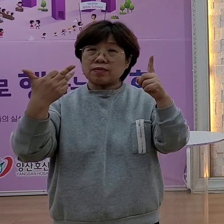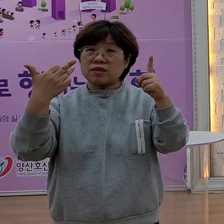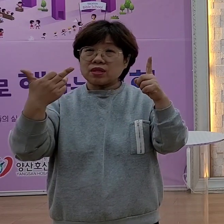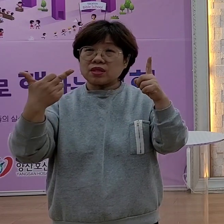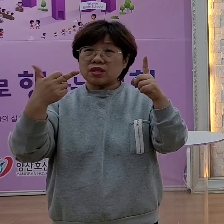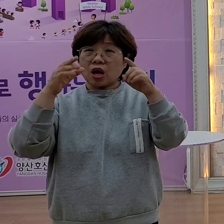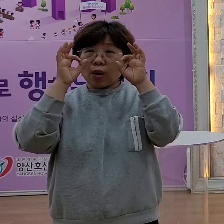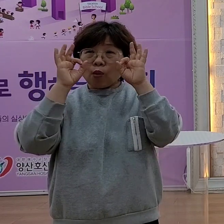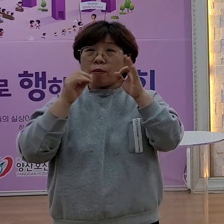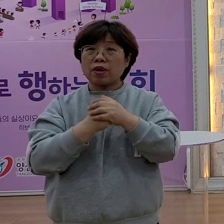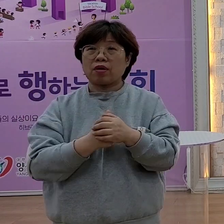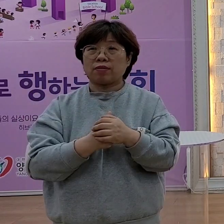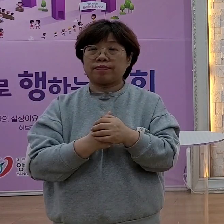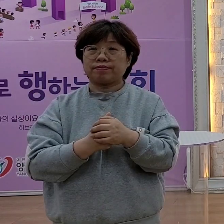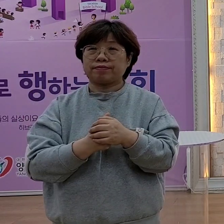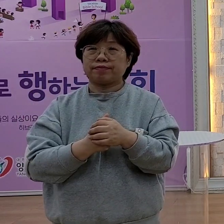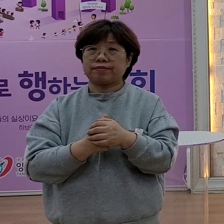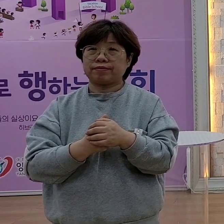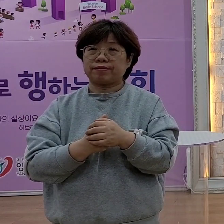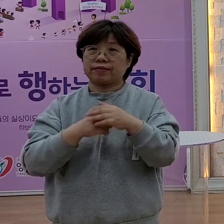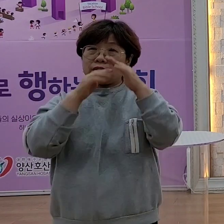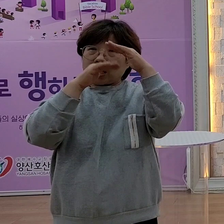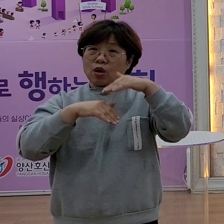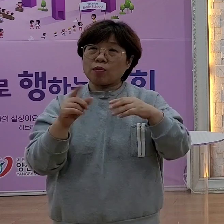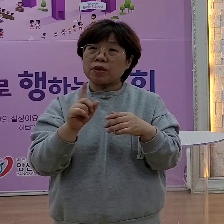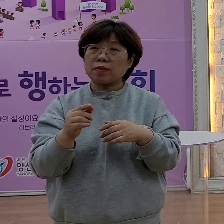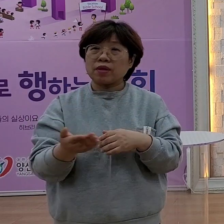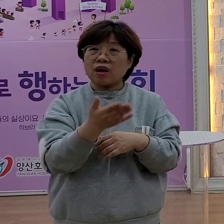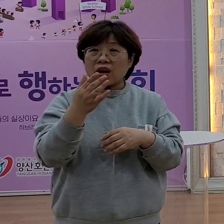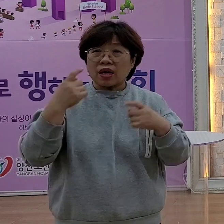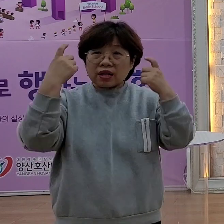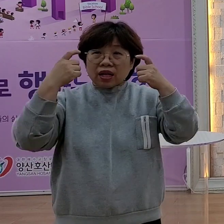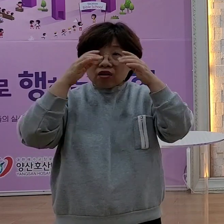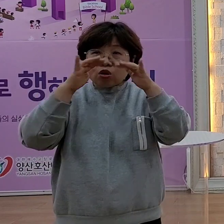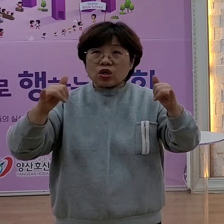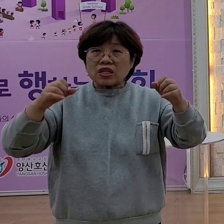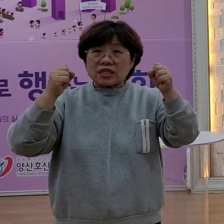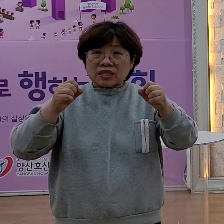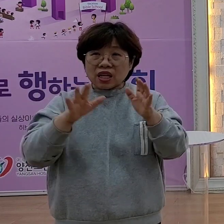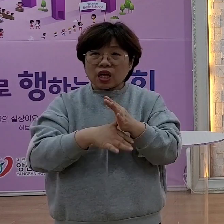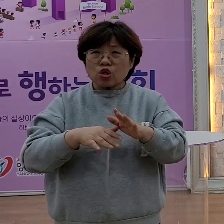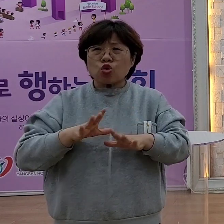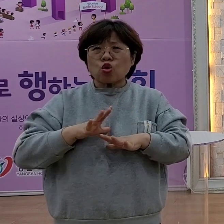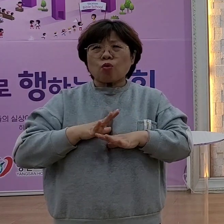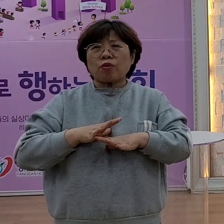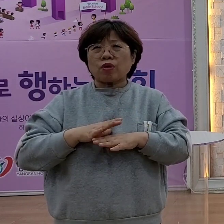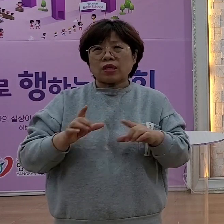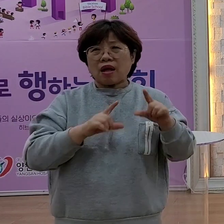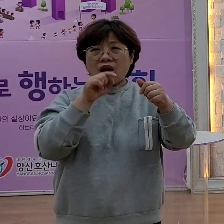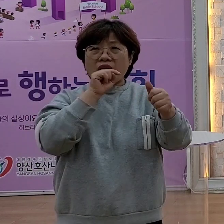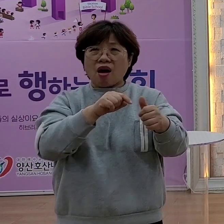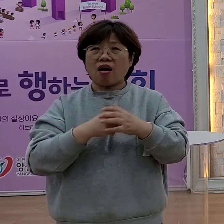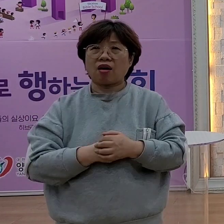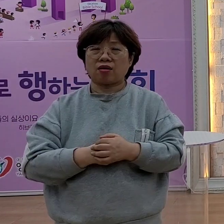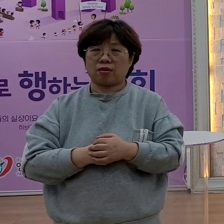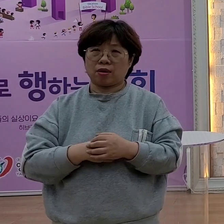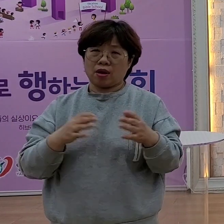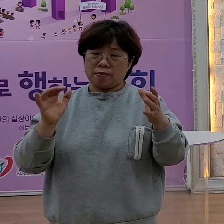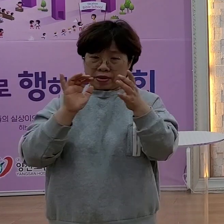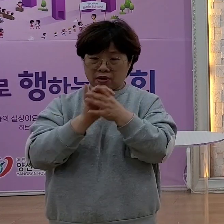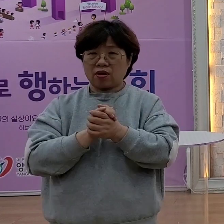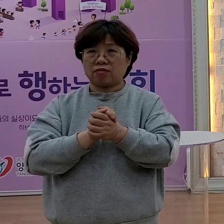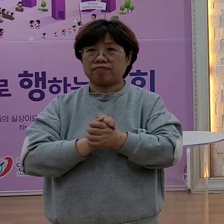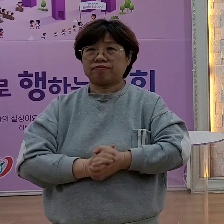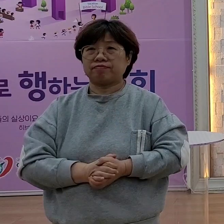있습니다. 우리 앞에 한번 다 같이 읽어보실까요? 시작. 너희가 나그네로 있을 때를 두려움으로 지내라.